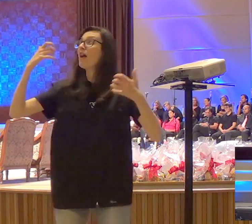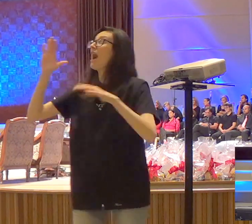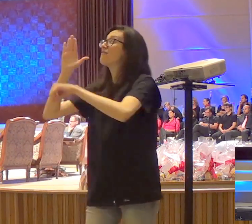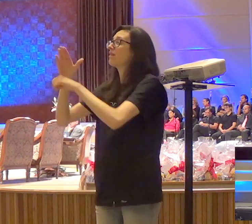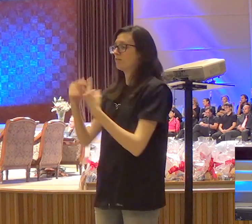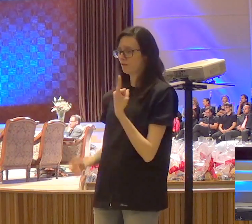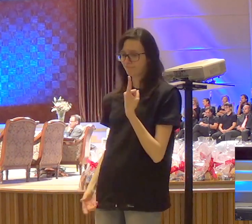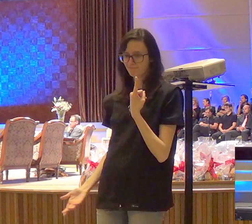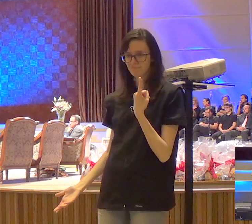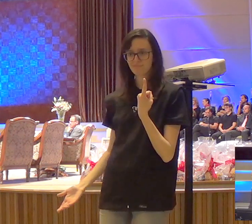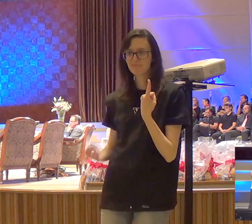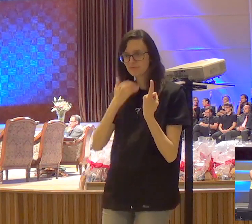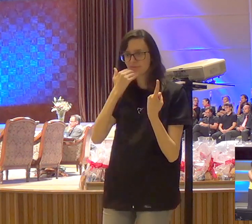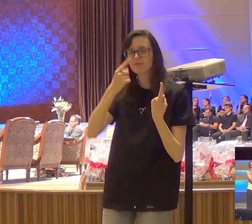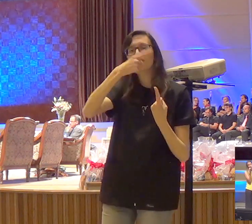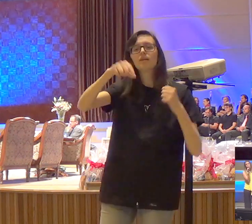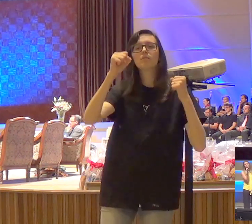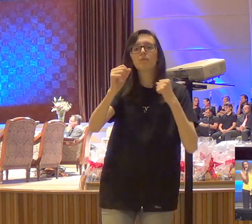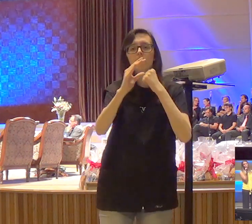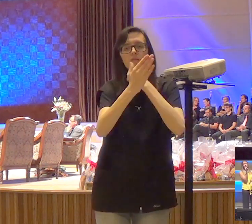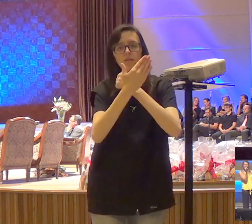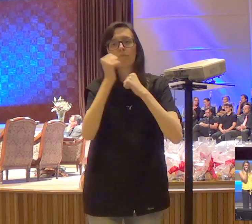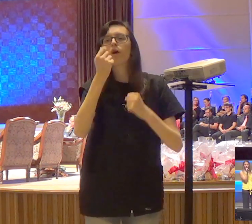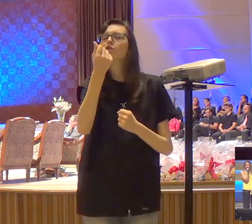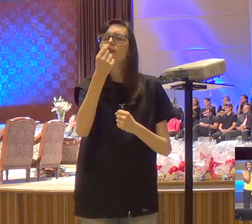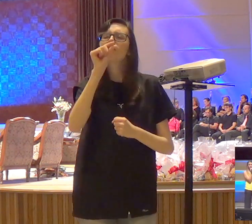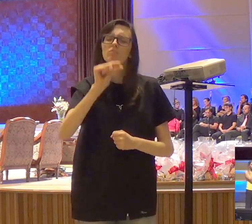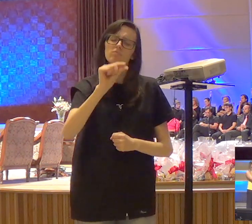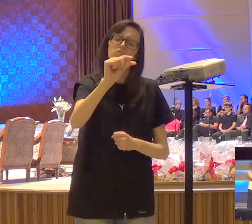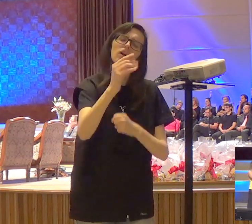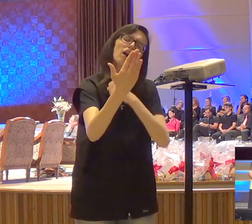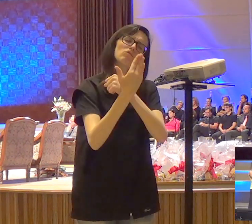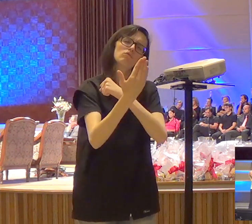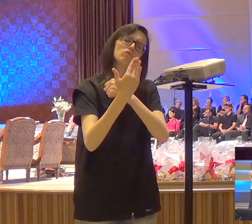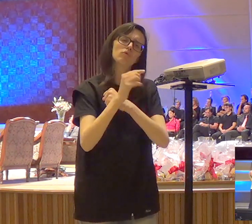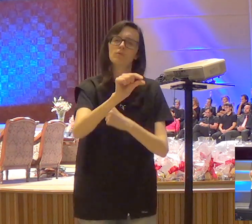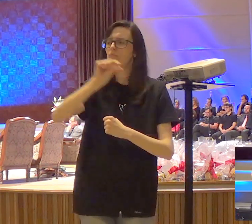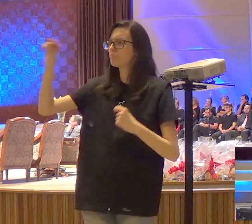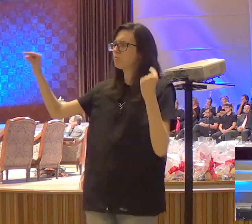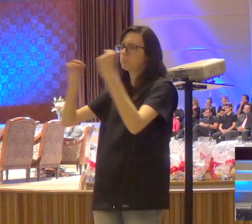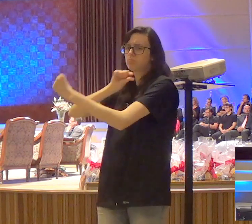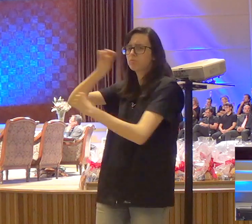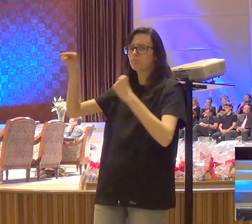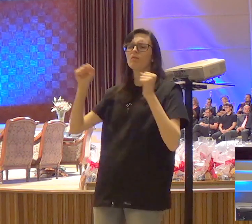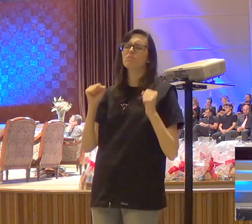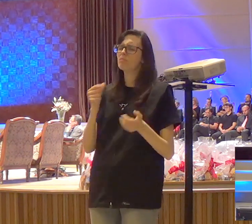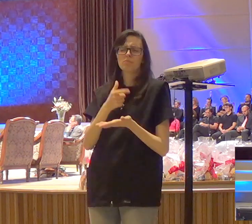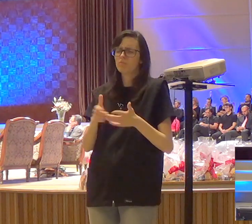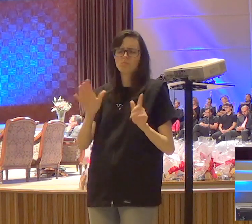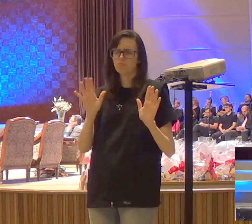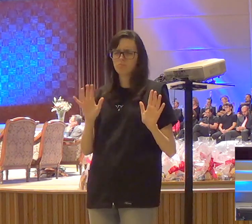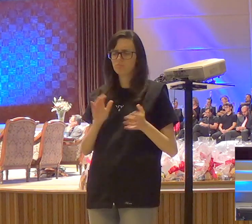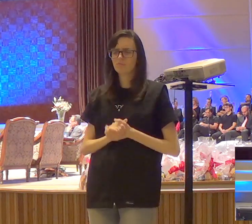supporting financially. Você pode nos ajudar nos suportando financeiramente. And you can come on a prison visit, either to the men